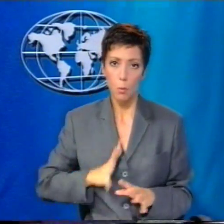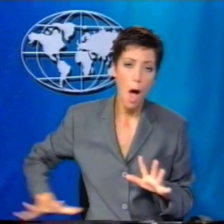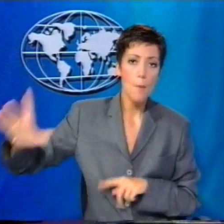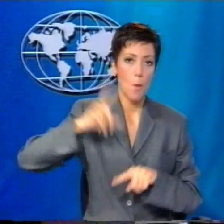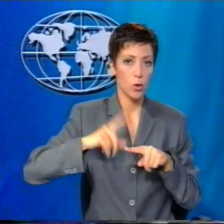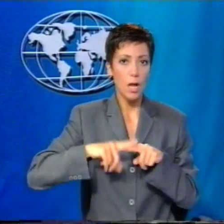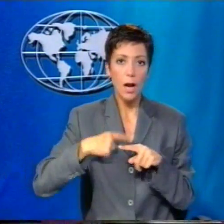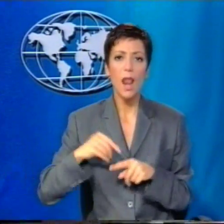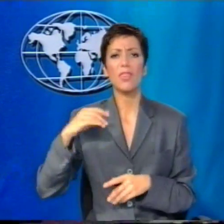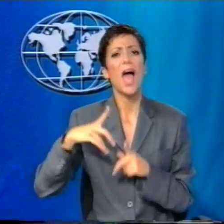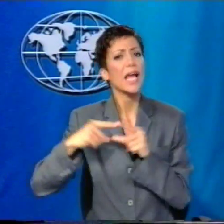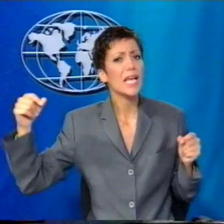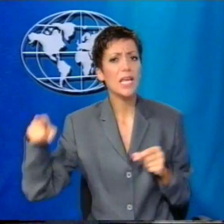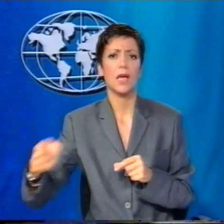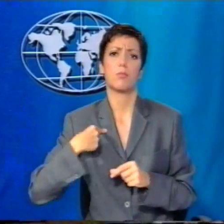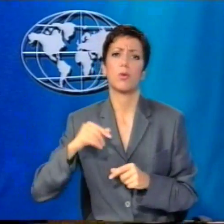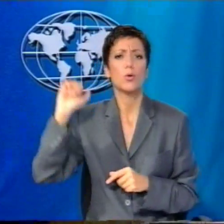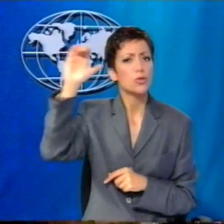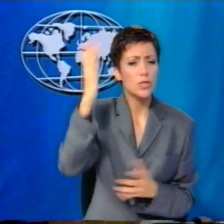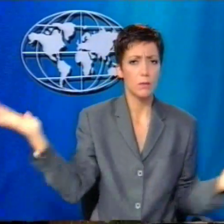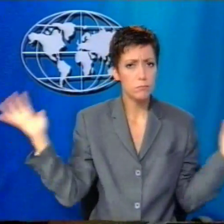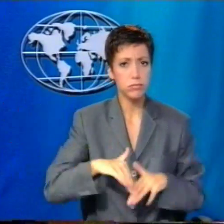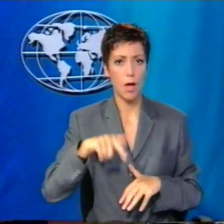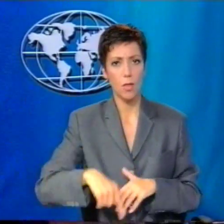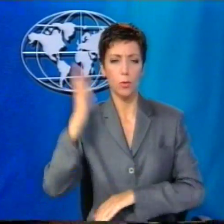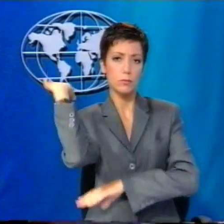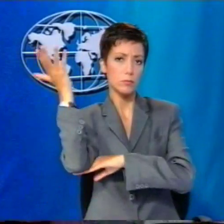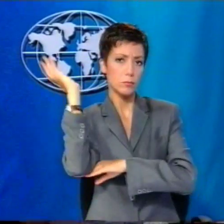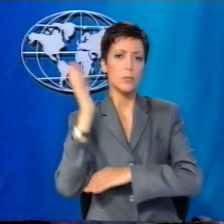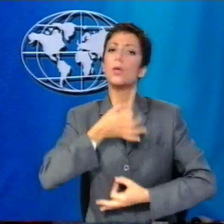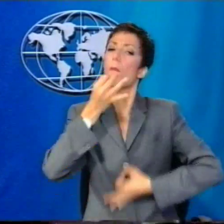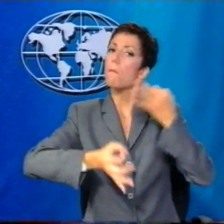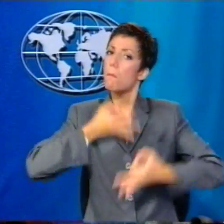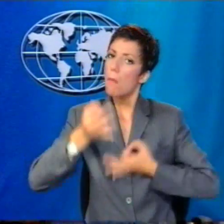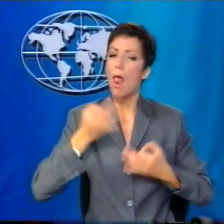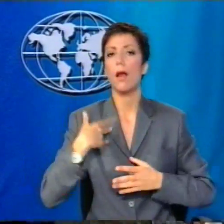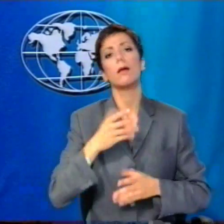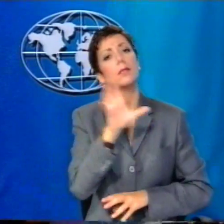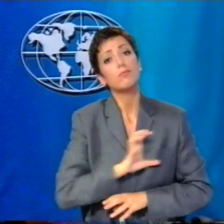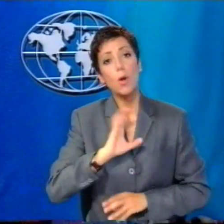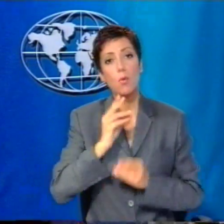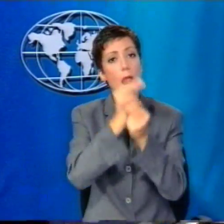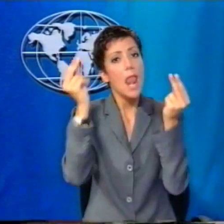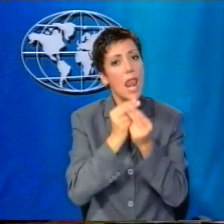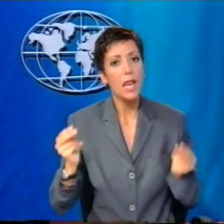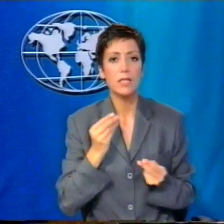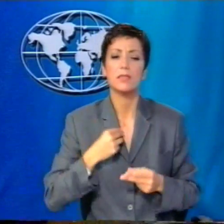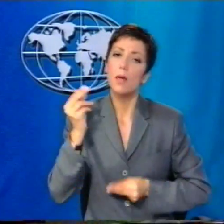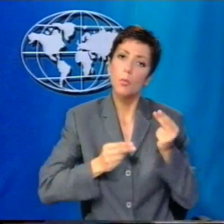την Ομογένεια έδωσαν το καλύτερό τους σε αυτό, αναζητώντας λύσεις σε μεγάλα προβλήματα του τόπου, με τον ενθουσιασμό και την τόλμη